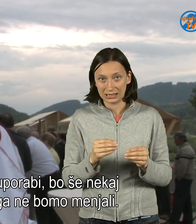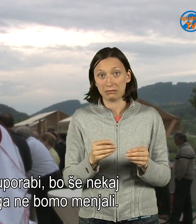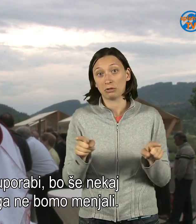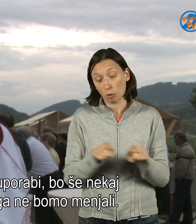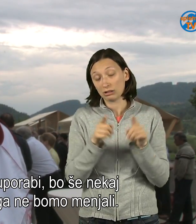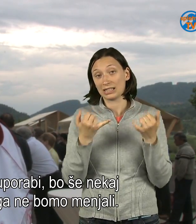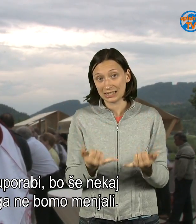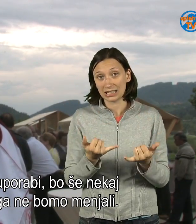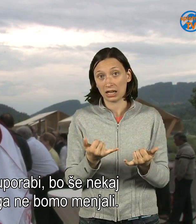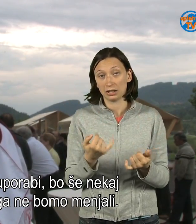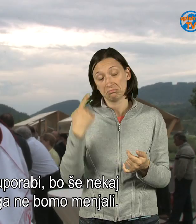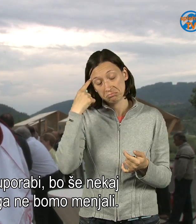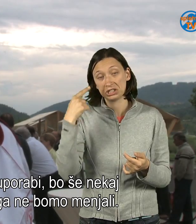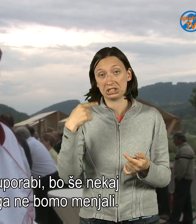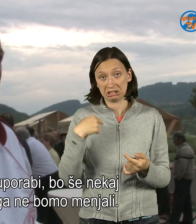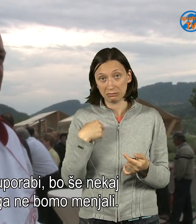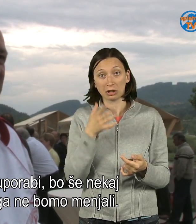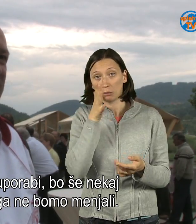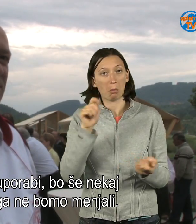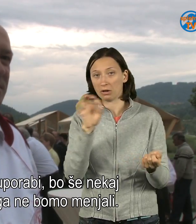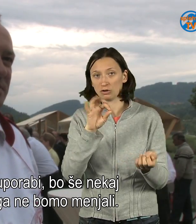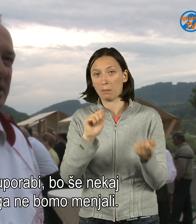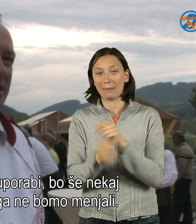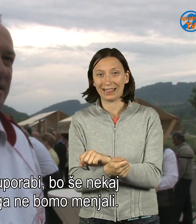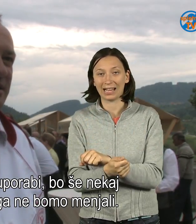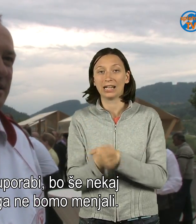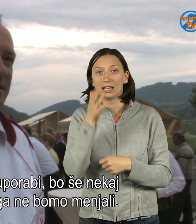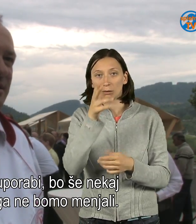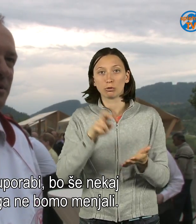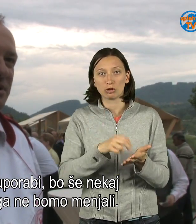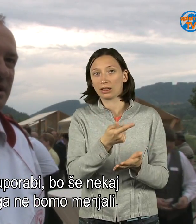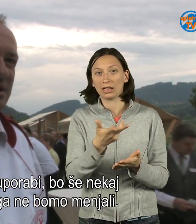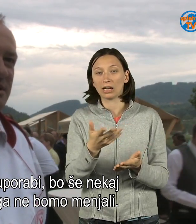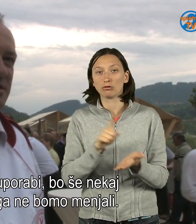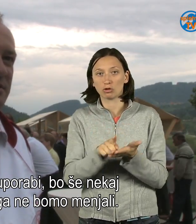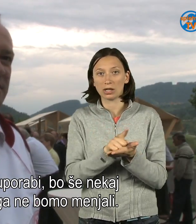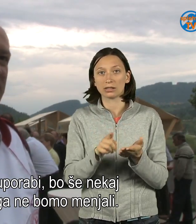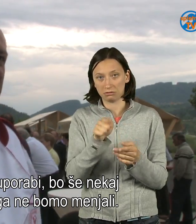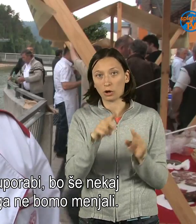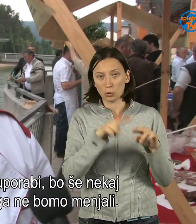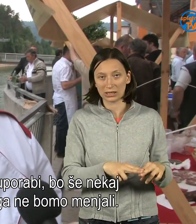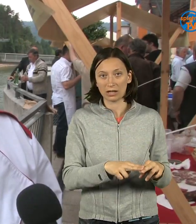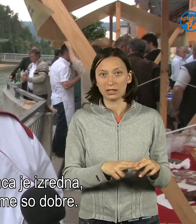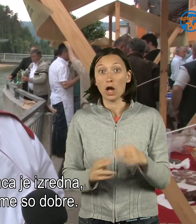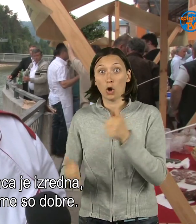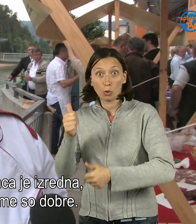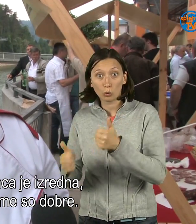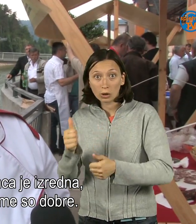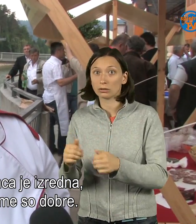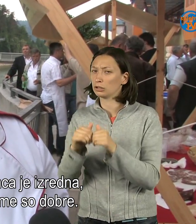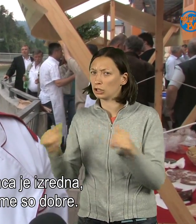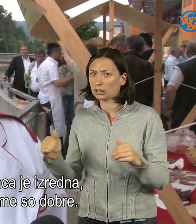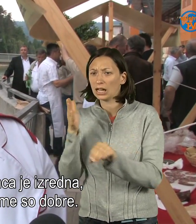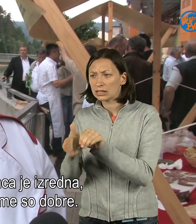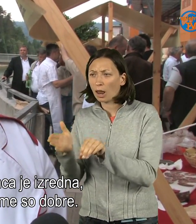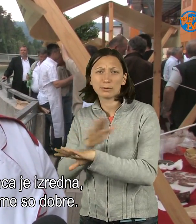sistem, kakršen je, mislim, da ga ne bomo menjali in da bo še nekaj časa zdržal. Ja, konkurenca je